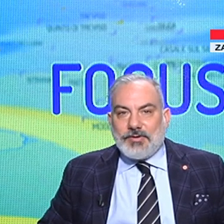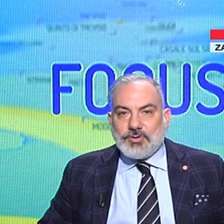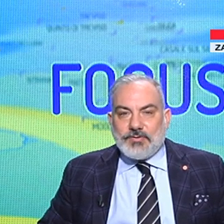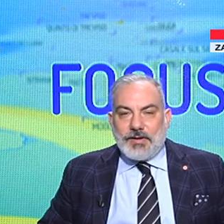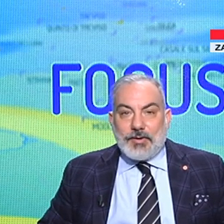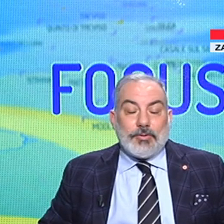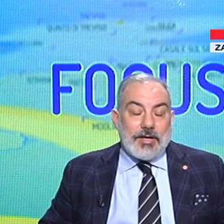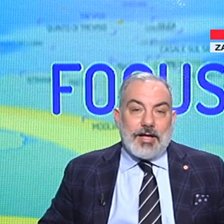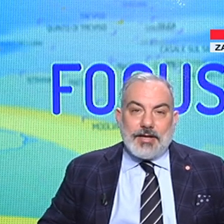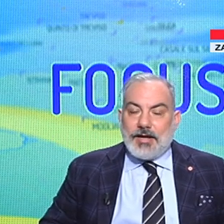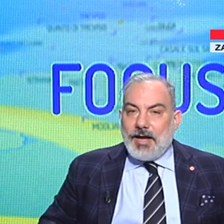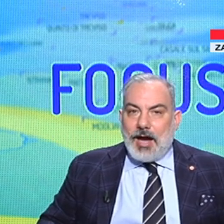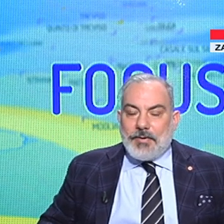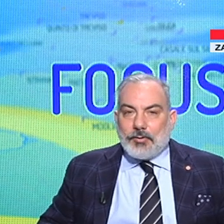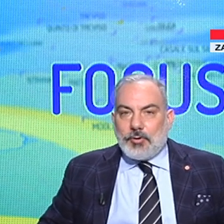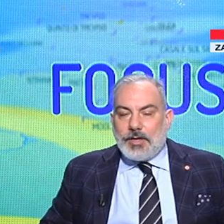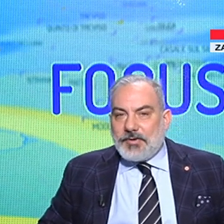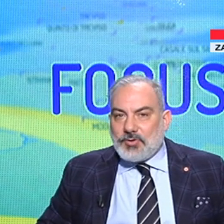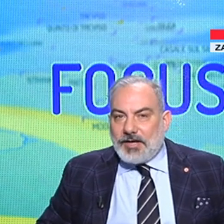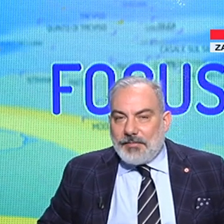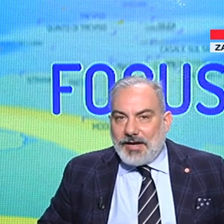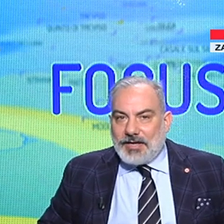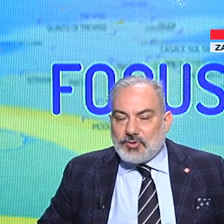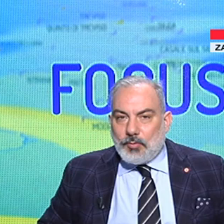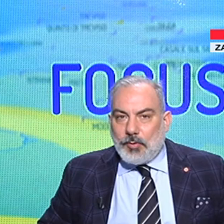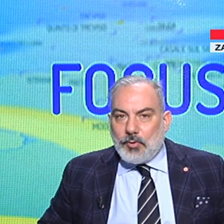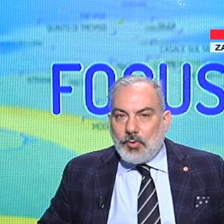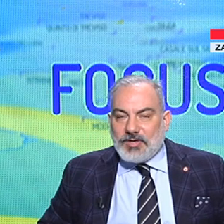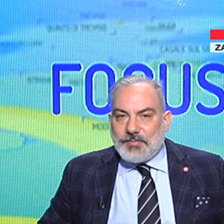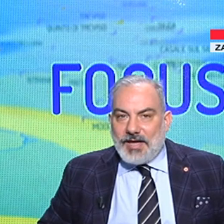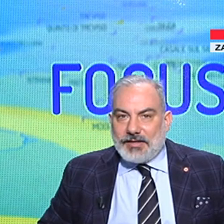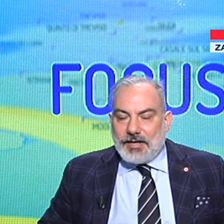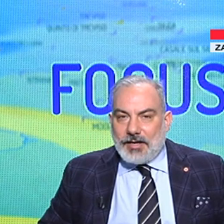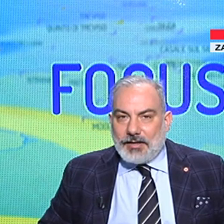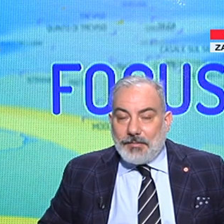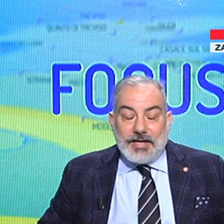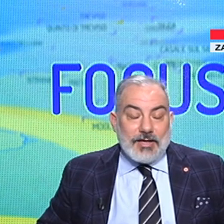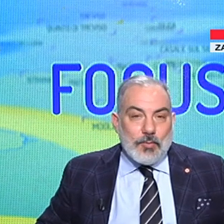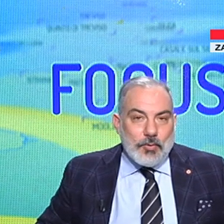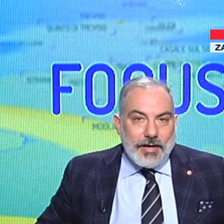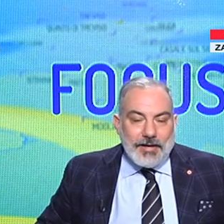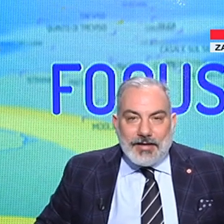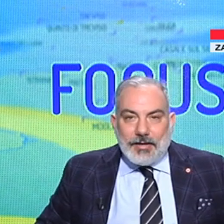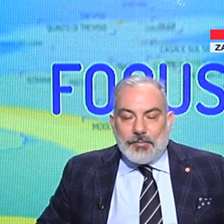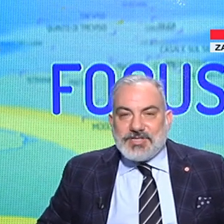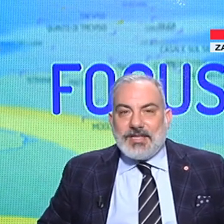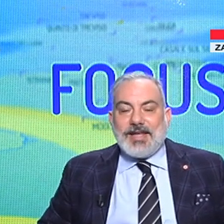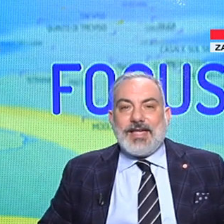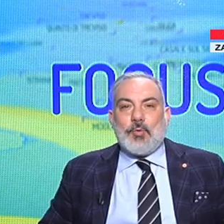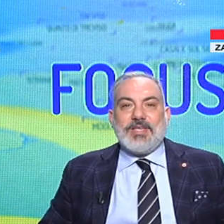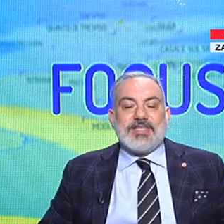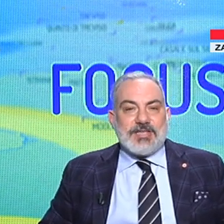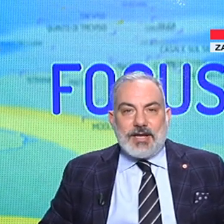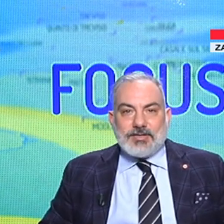arrivano a questo giovane apicoltore, da altri apicoltori, da persone che magari sono un po' più esperte dell'ambiente. Comunque possiamo dire